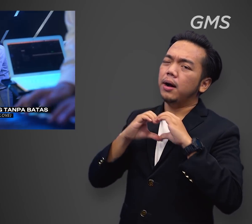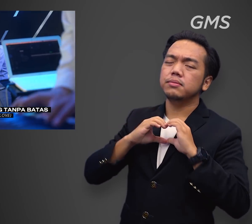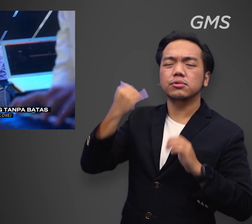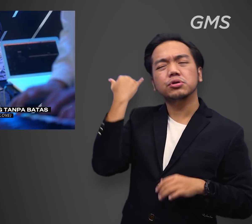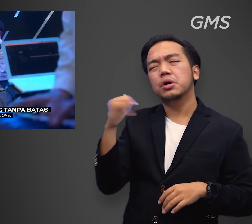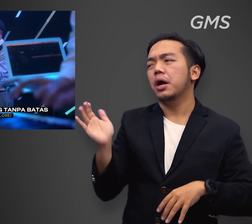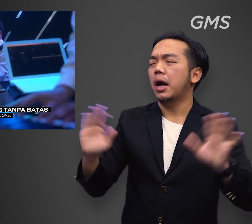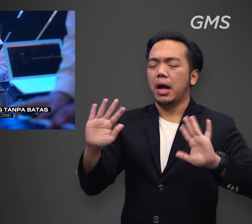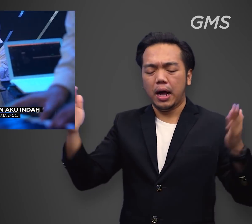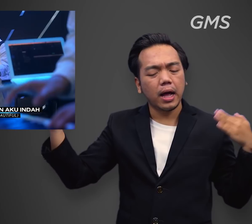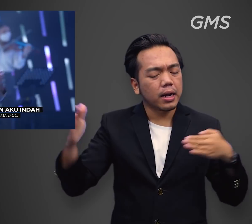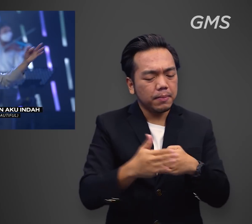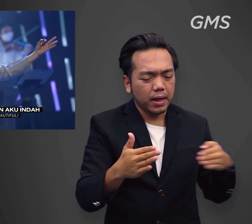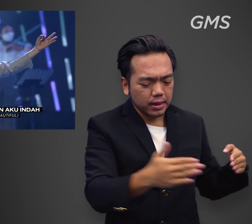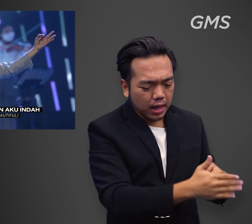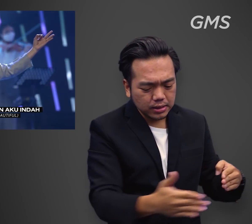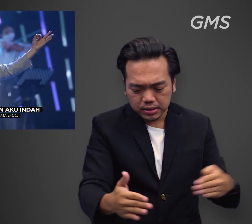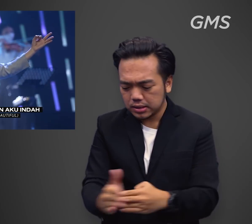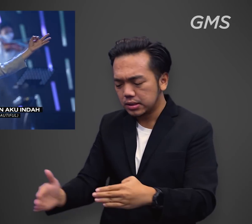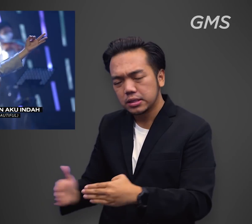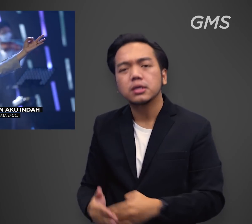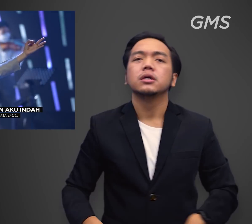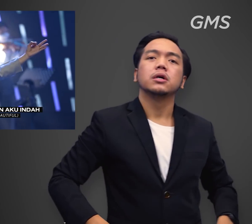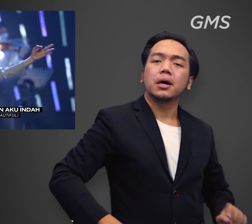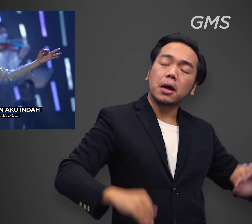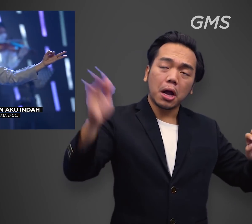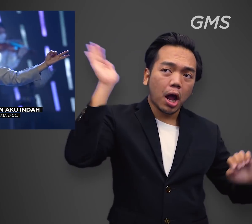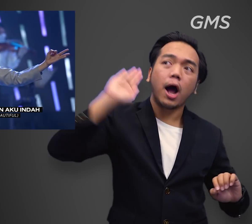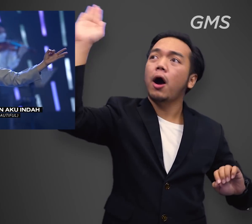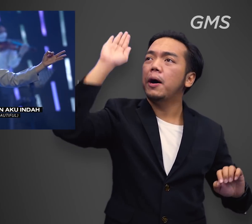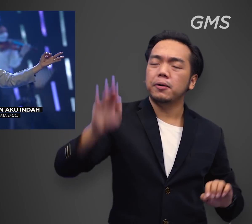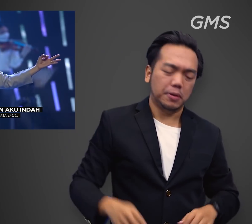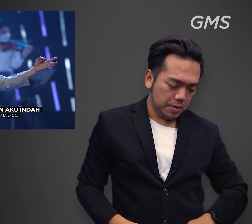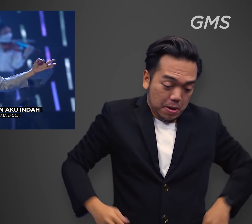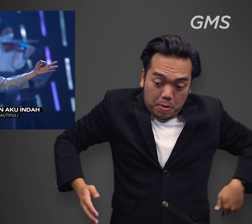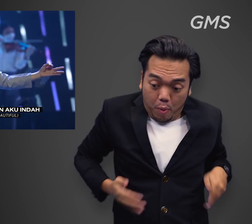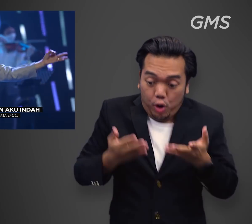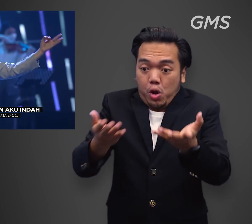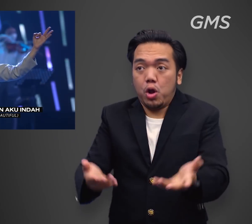tanpa batas. Kau berikan hidupmu,